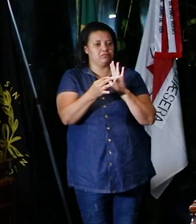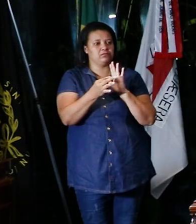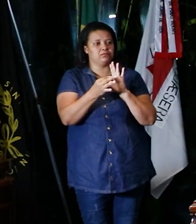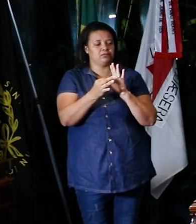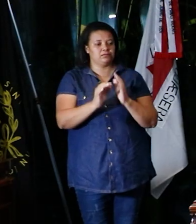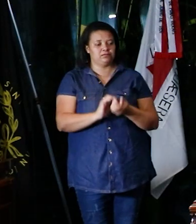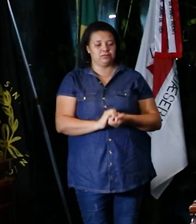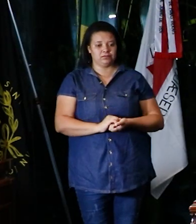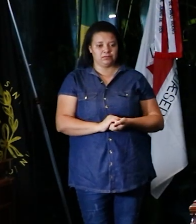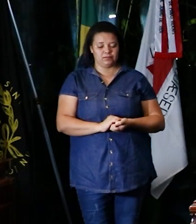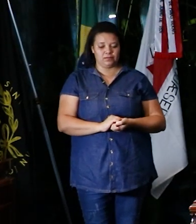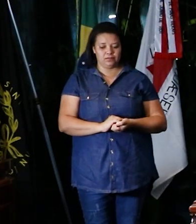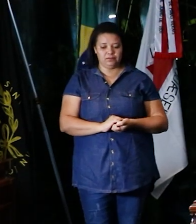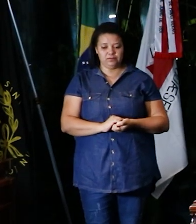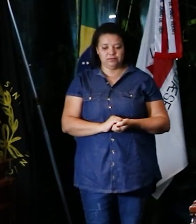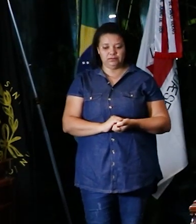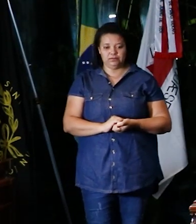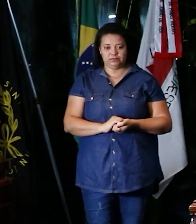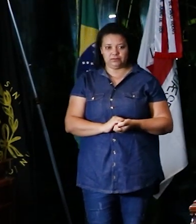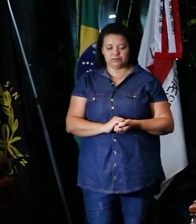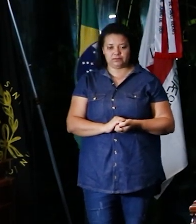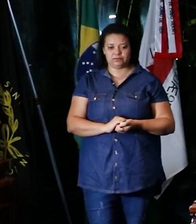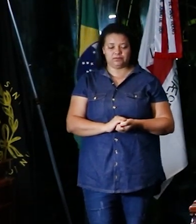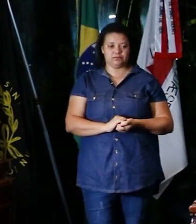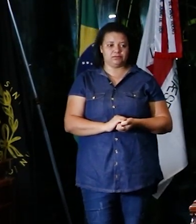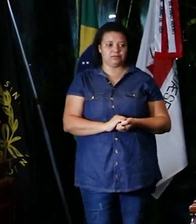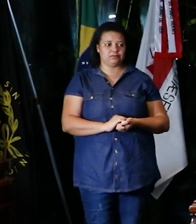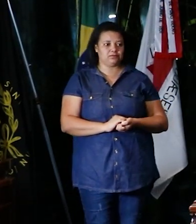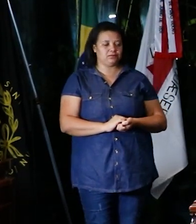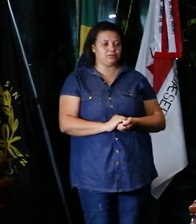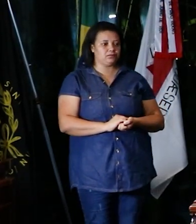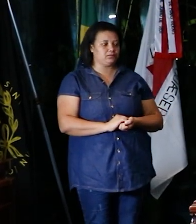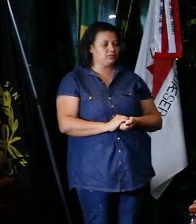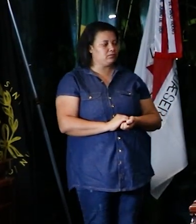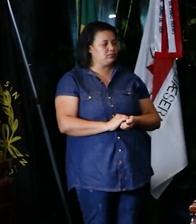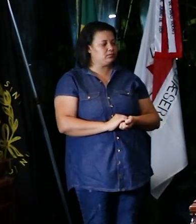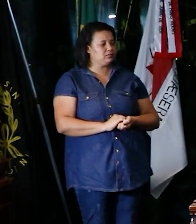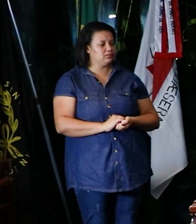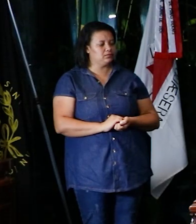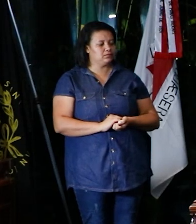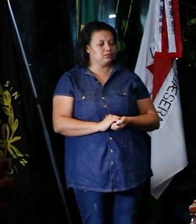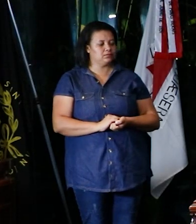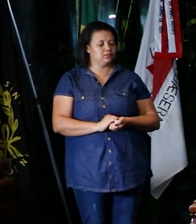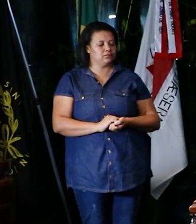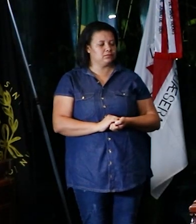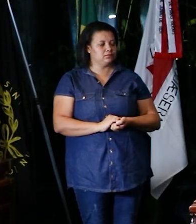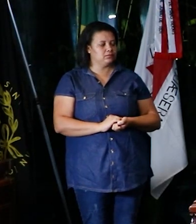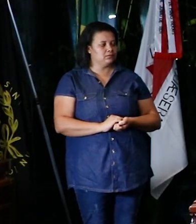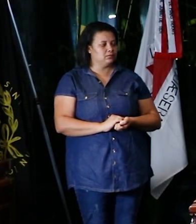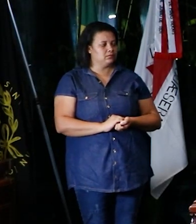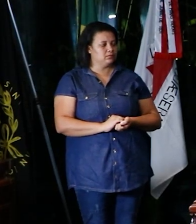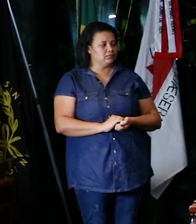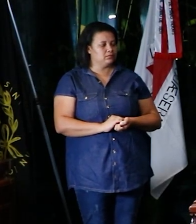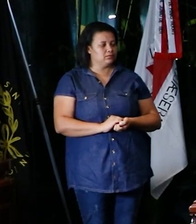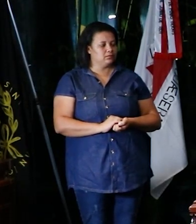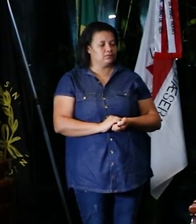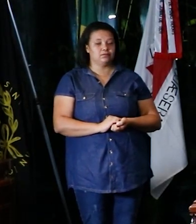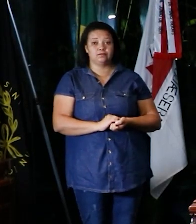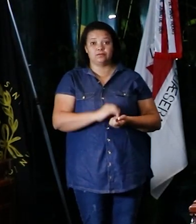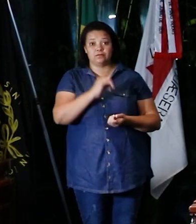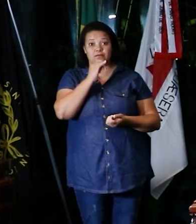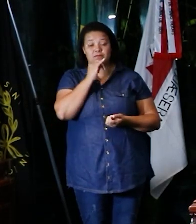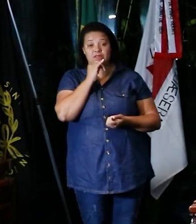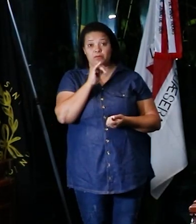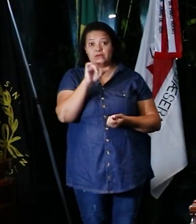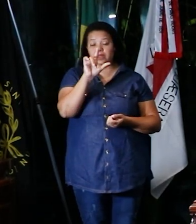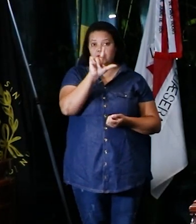de vista. Deixa eu ver se eu acho aqui. Mas é alguma coisa em torno de... Bom, de